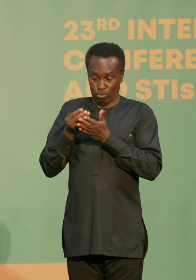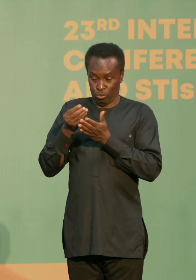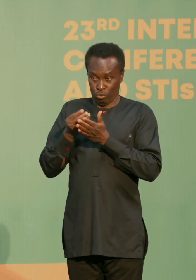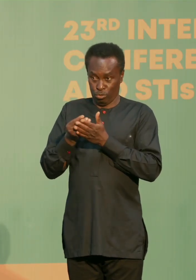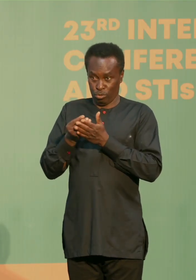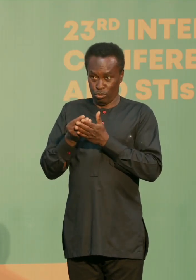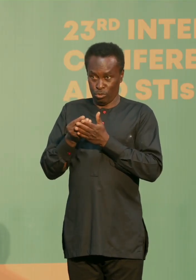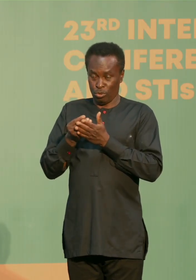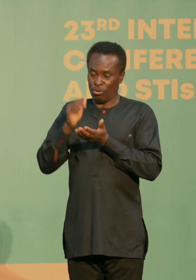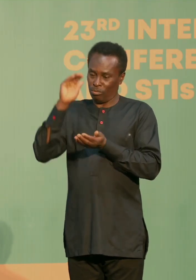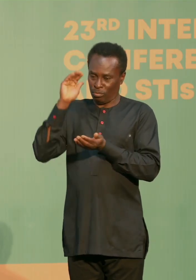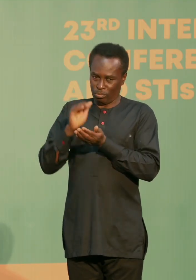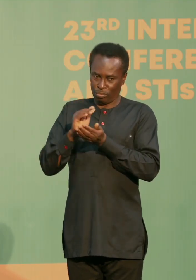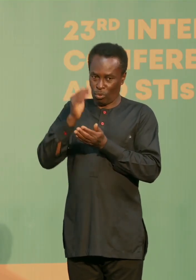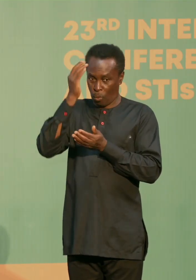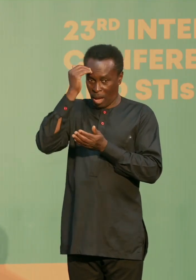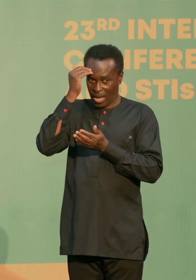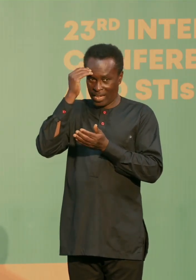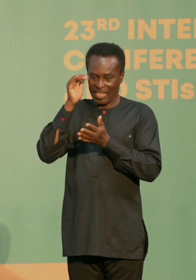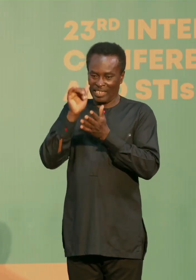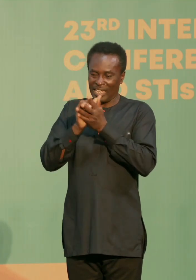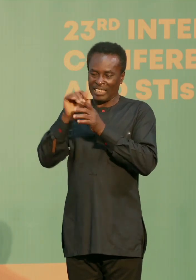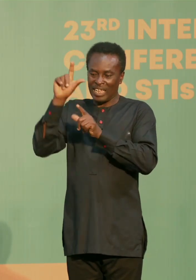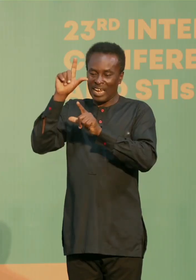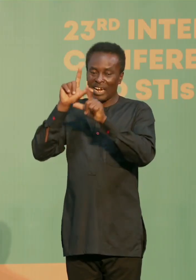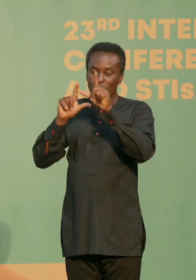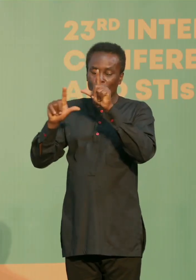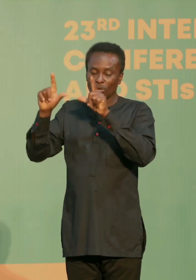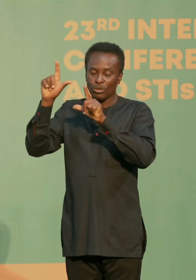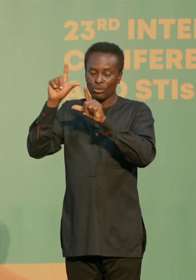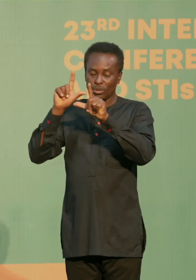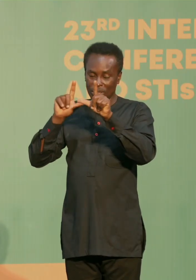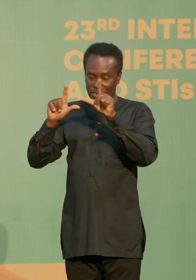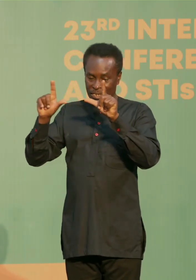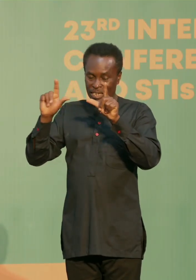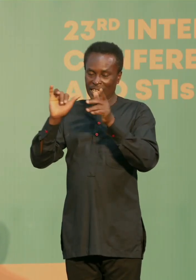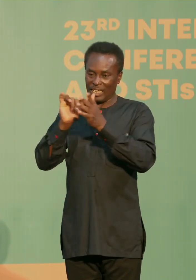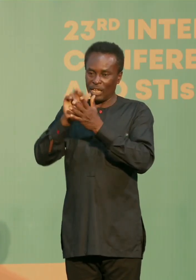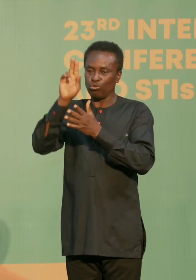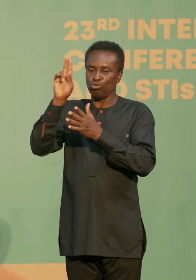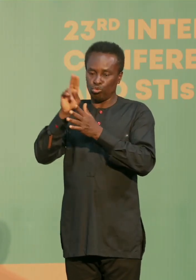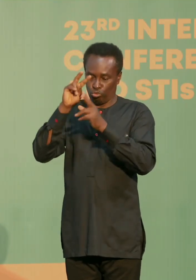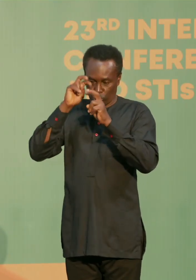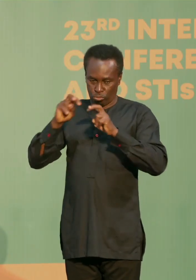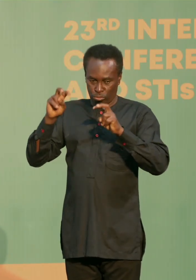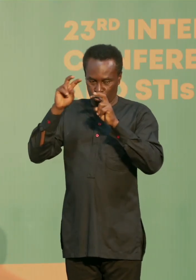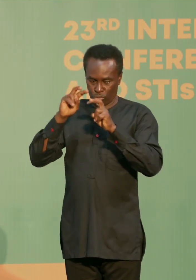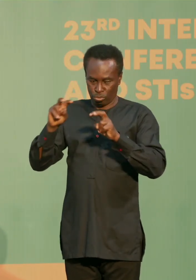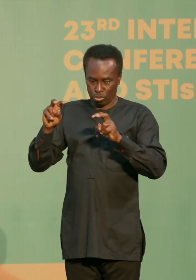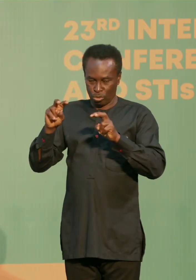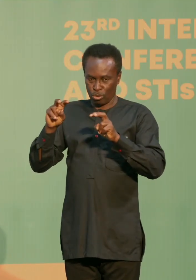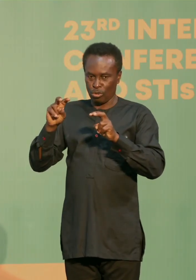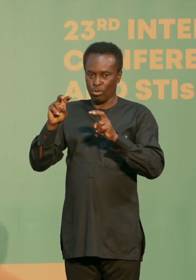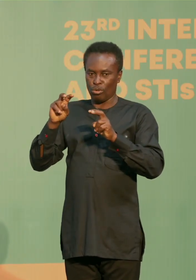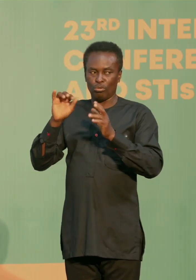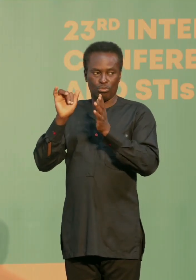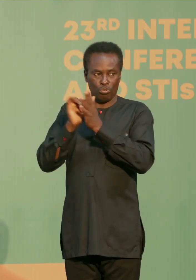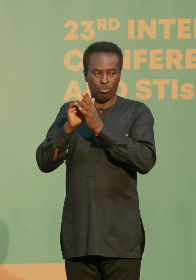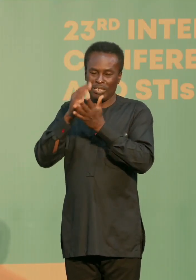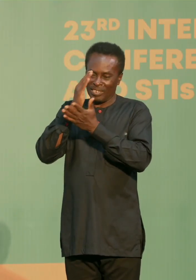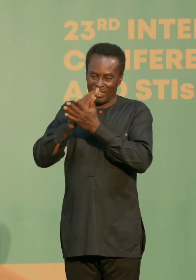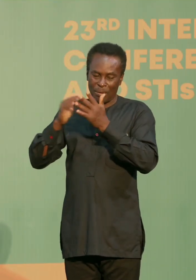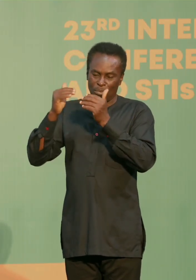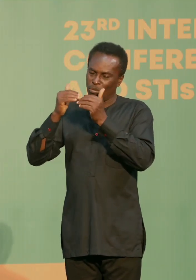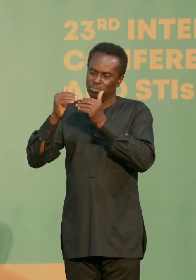que dans ces laboratoires que nous avons utilisés pour notre étude, sont très avancés dans la recherche